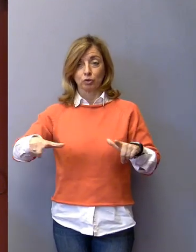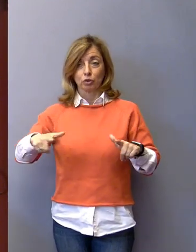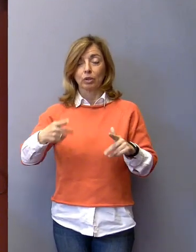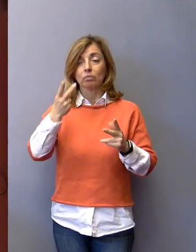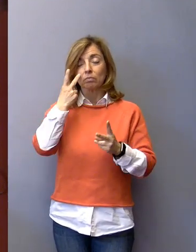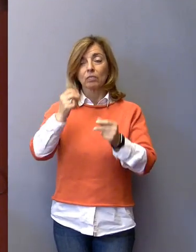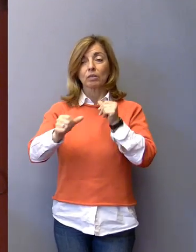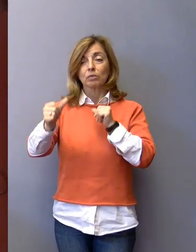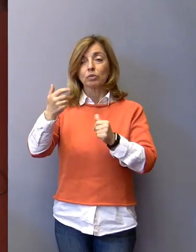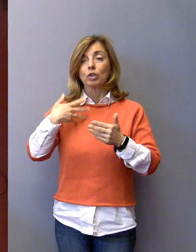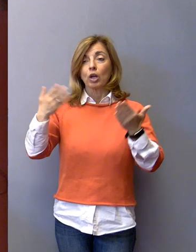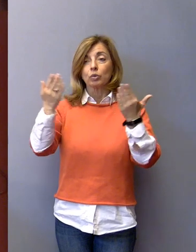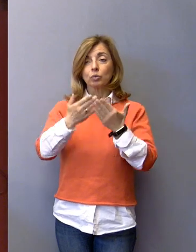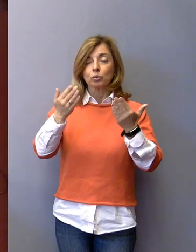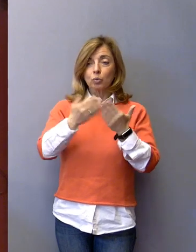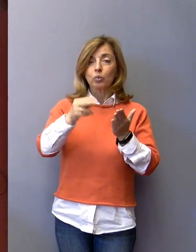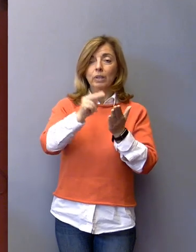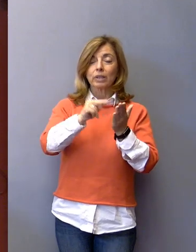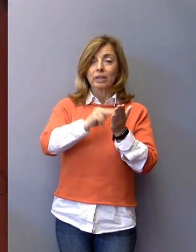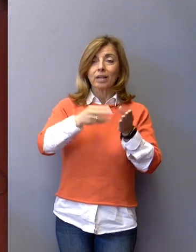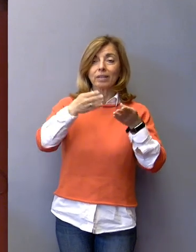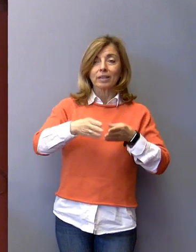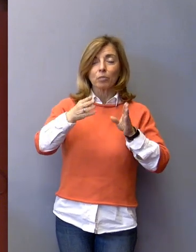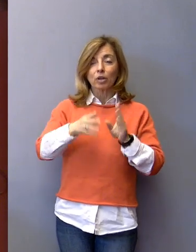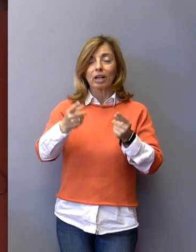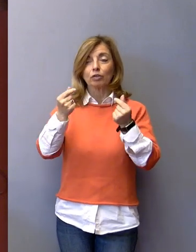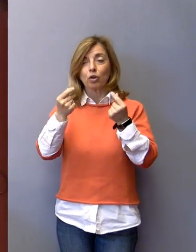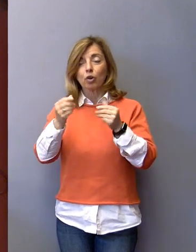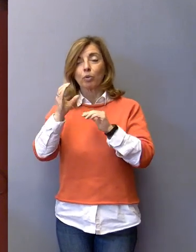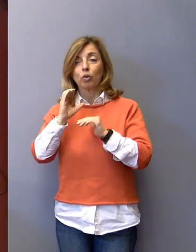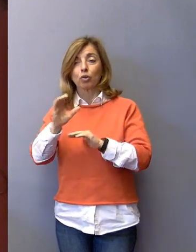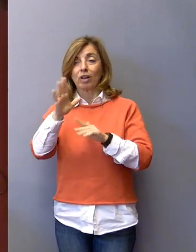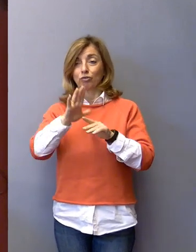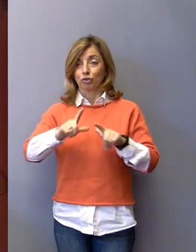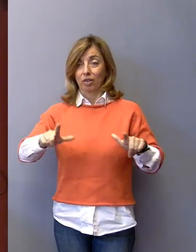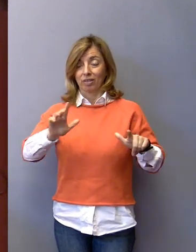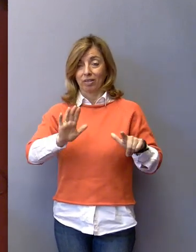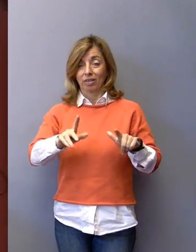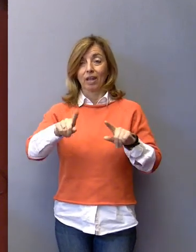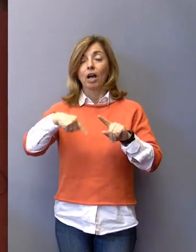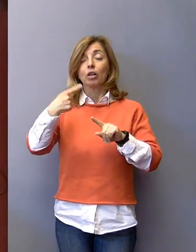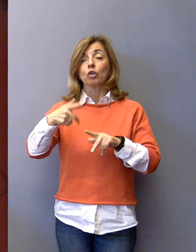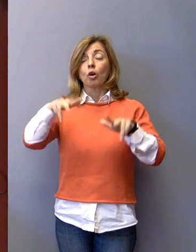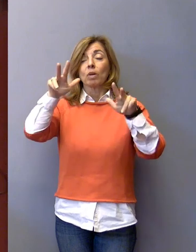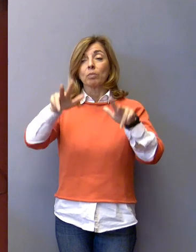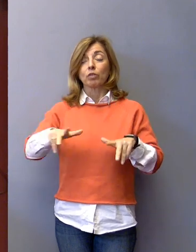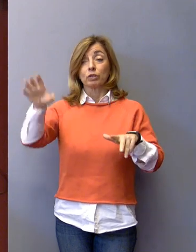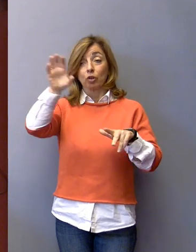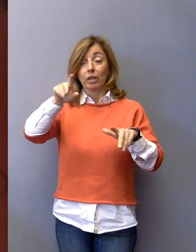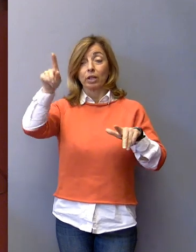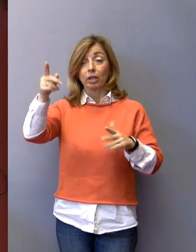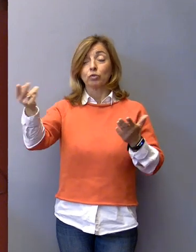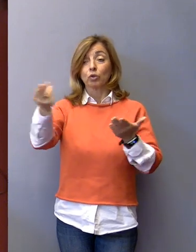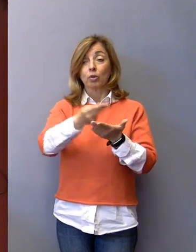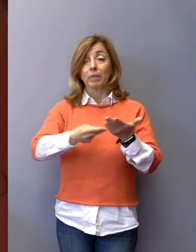trattino i dati demografici economici sociali e culturali della città dopo l'approvazione da parte della regione del Piano territoriale regionale